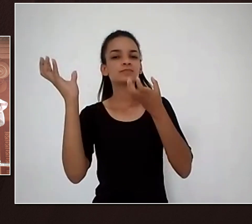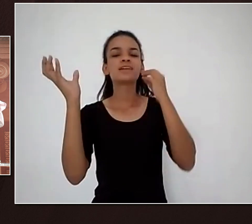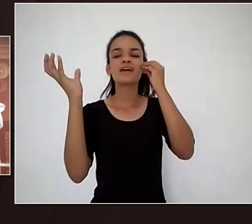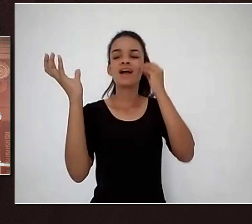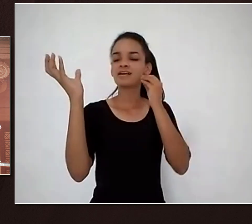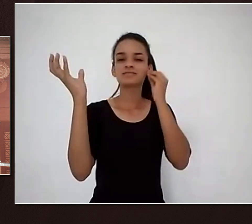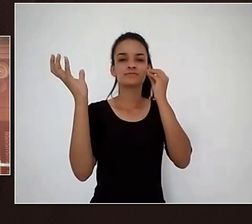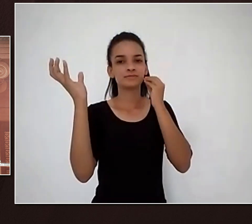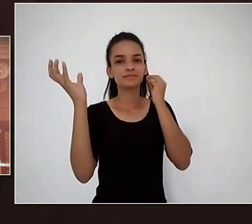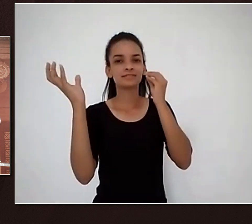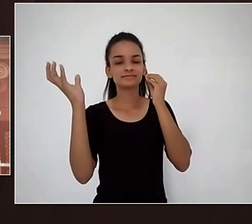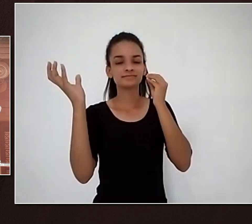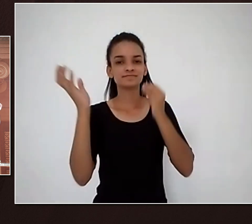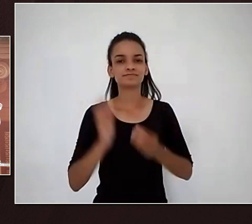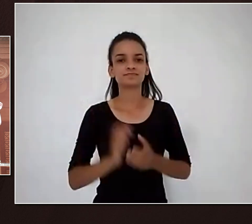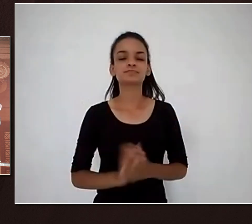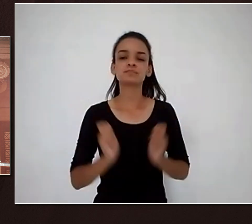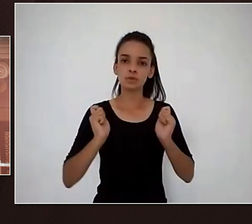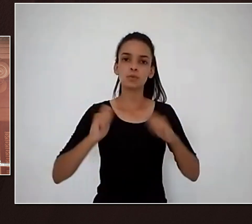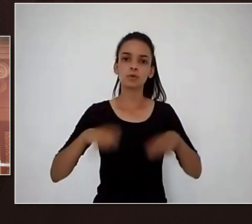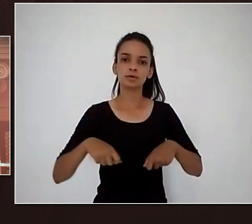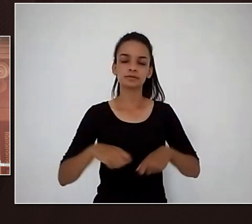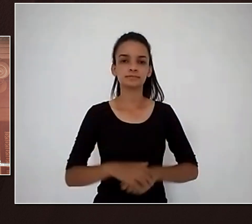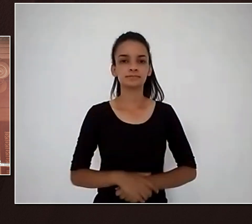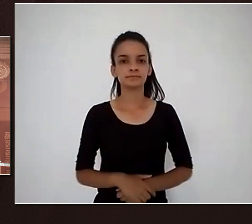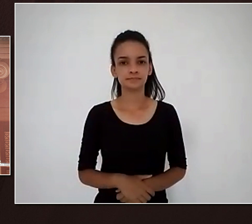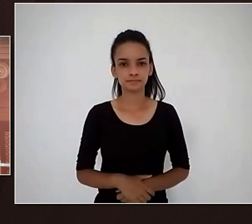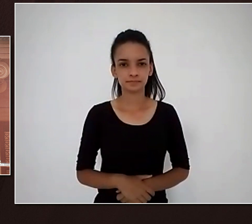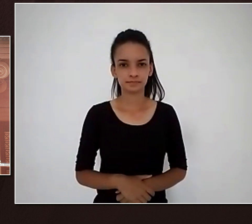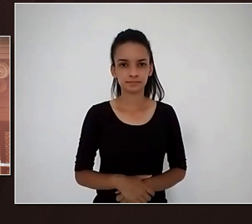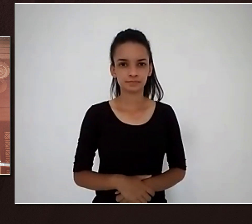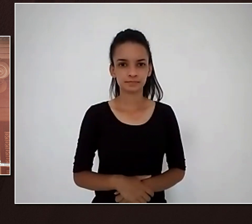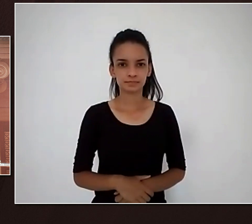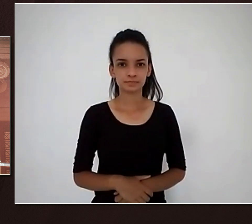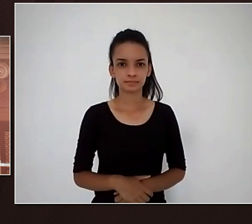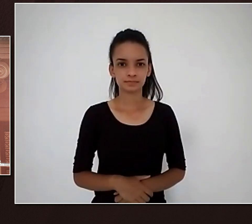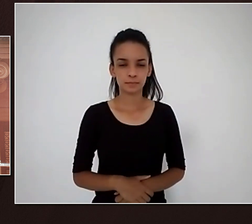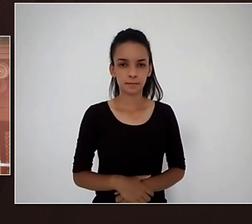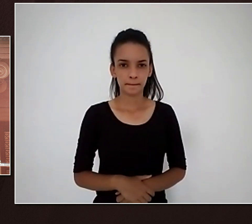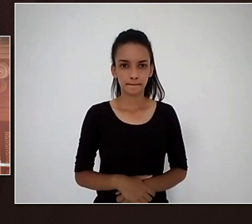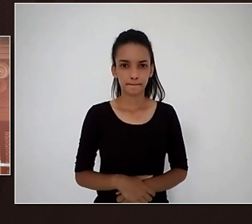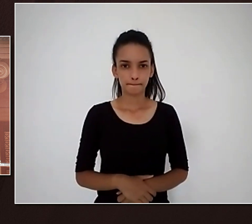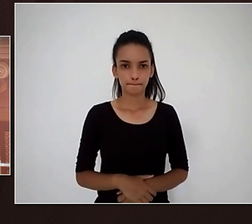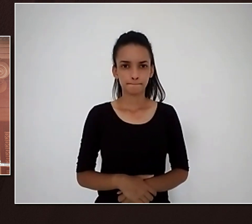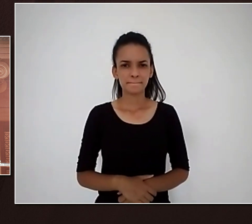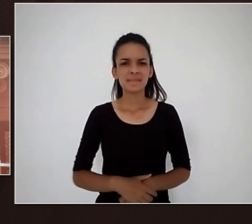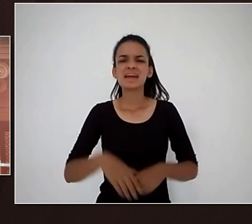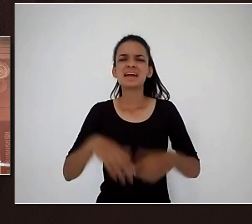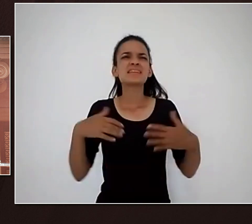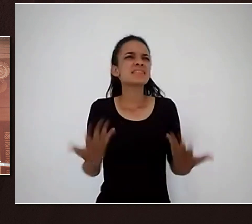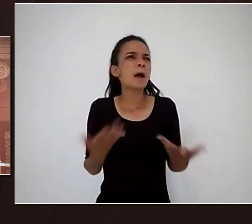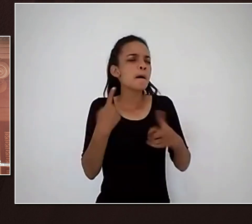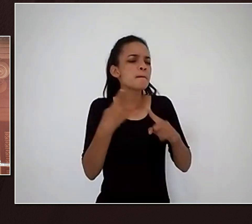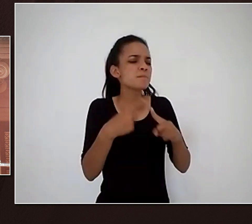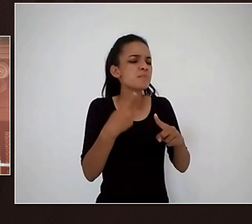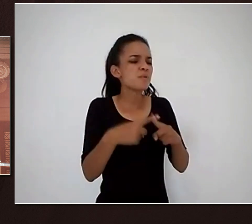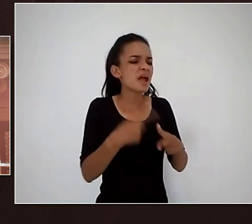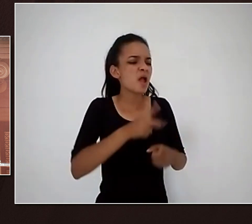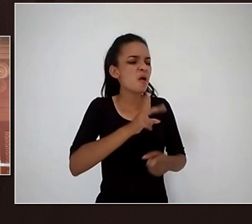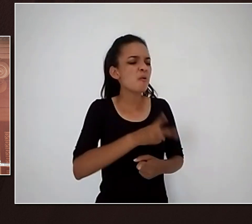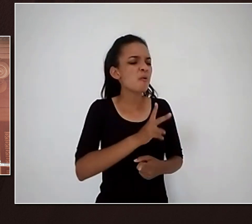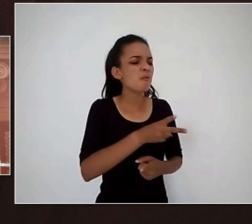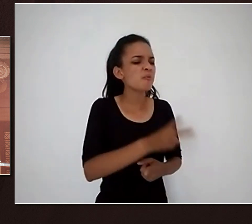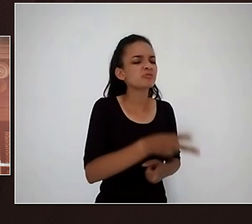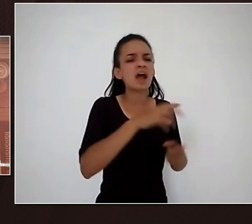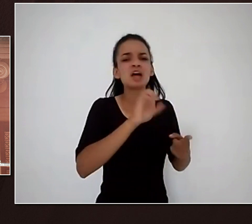e desfrutar da árvore da vida, do que ficar em cima, né, de meras doutrinas, de posição, de cargos,